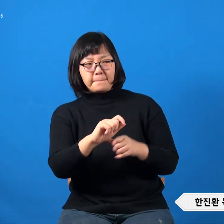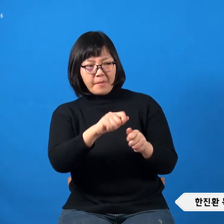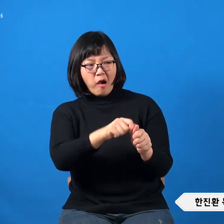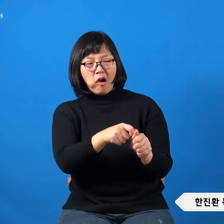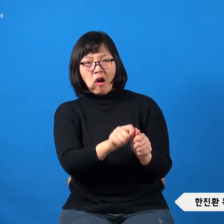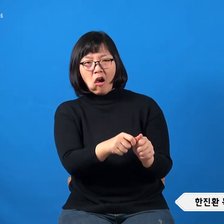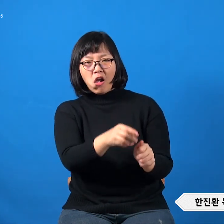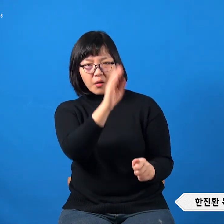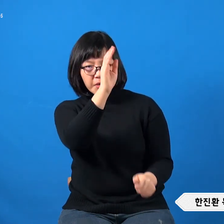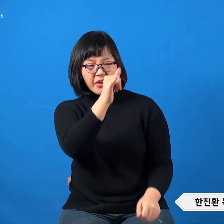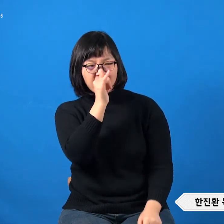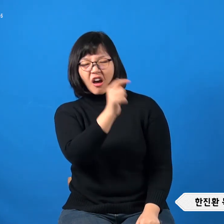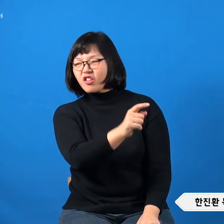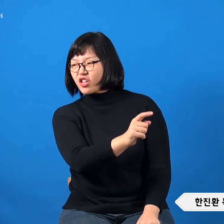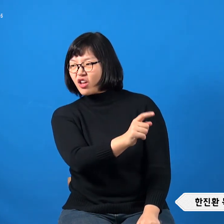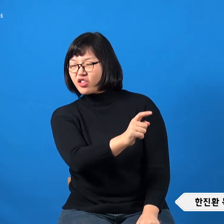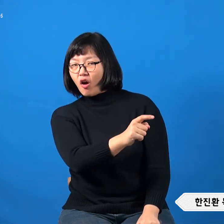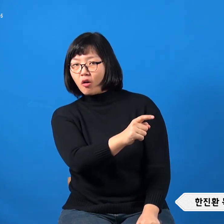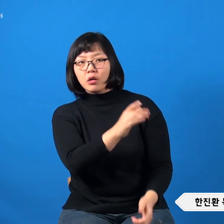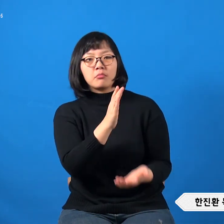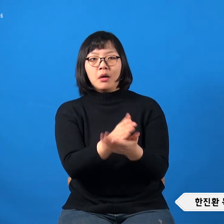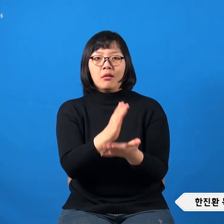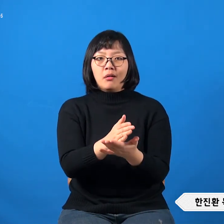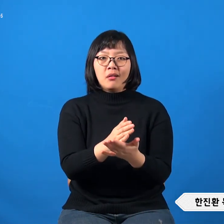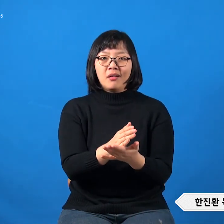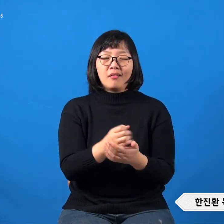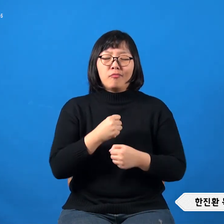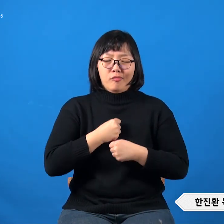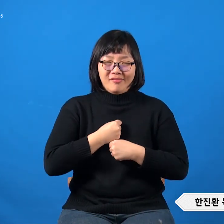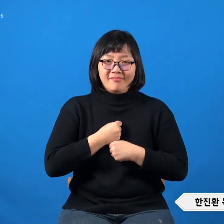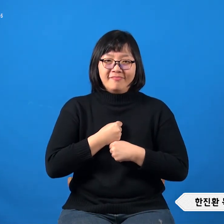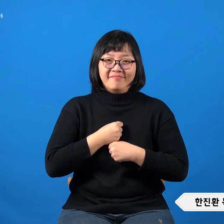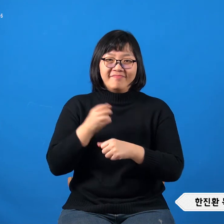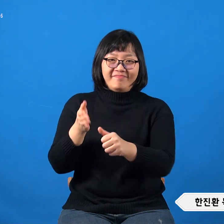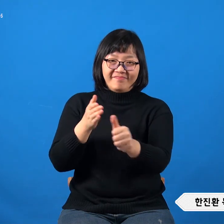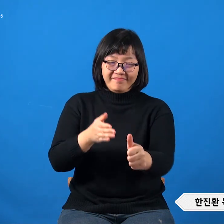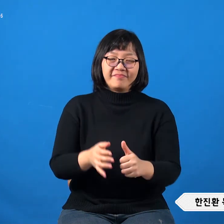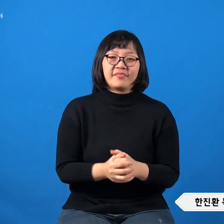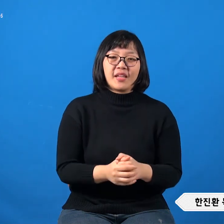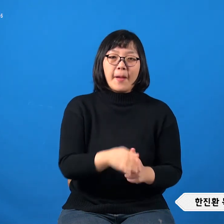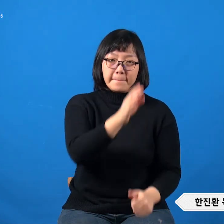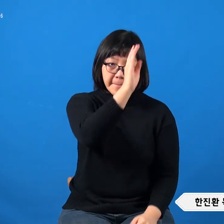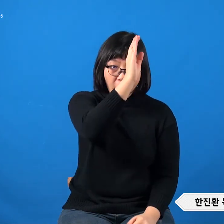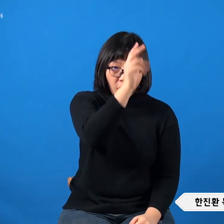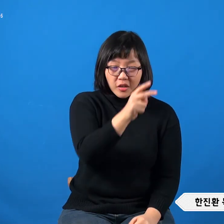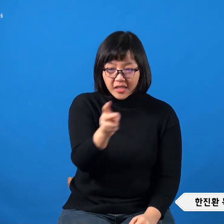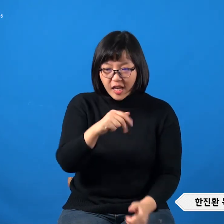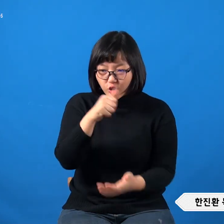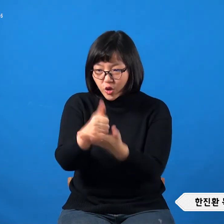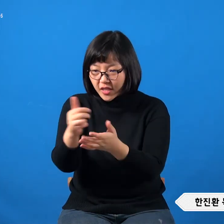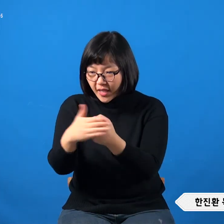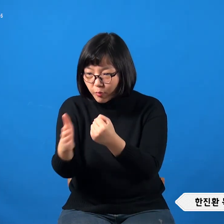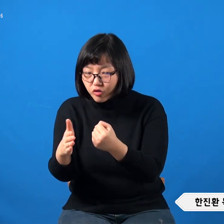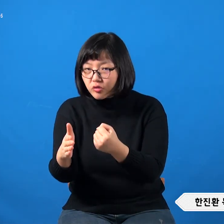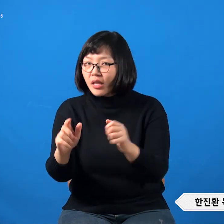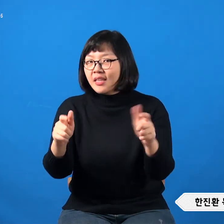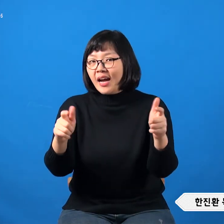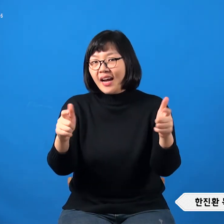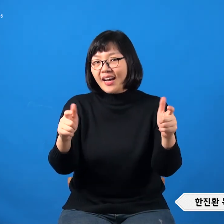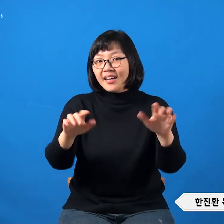거야, 그런 시각으로 바라보는 것은 조심해야 됩니다. 모든 병이 다 죄 때문에 오는 것은